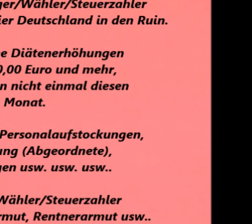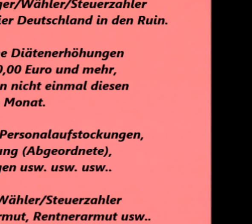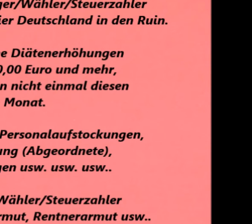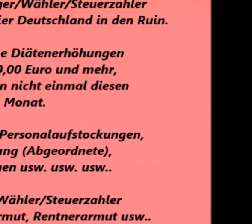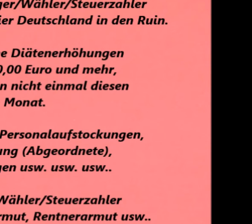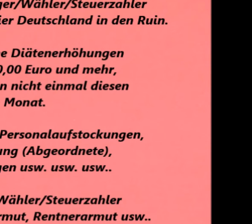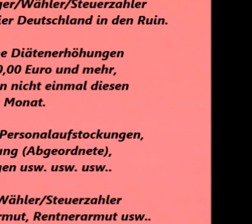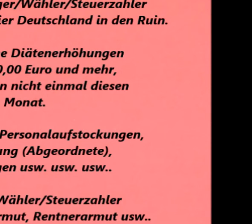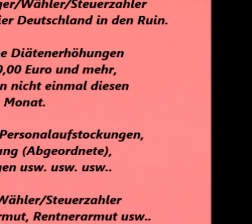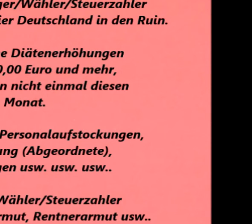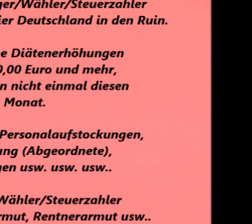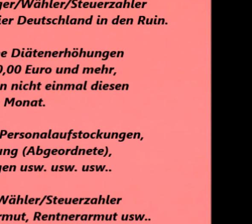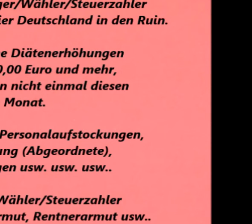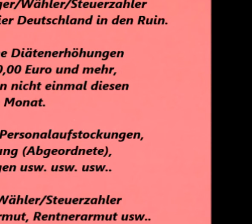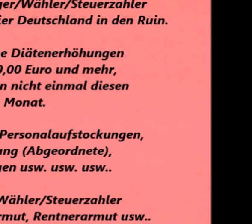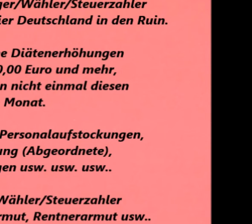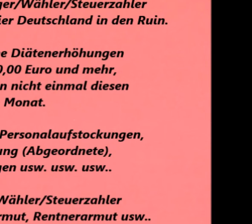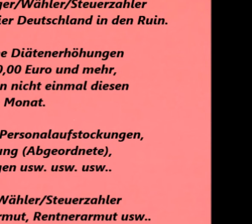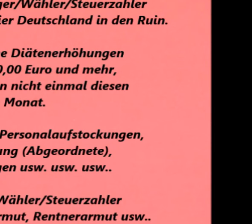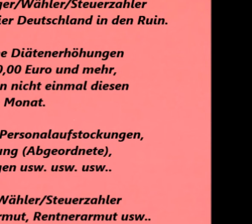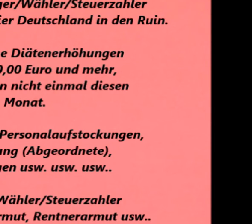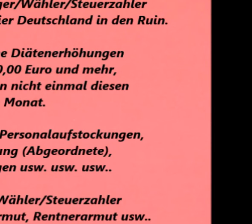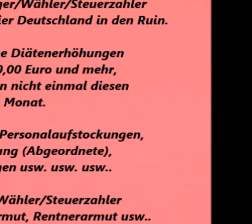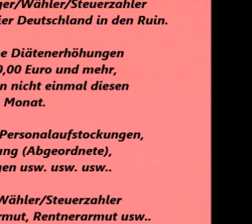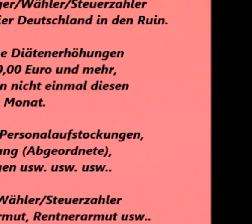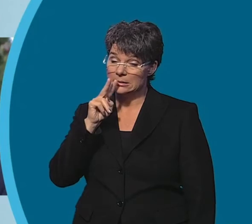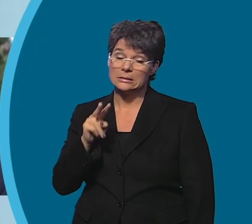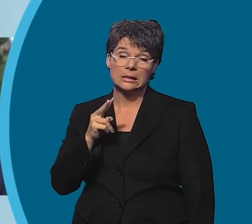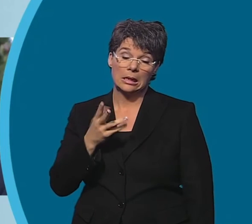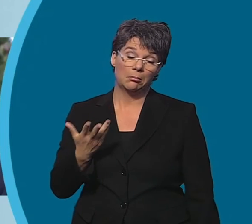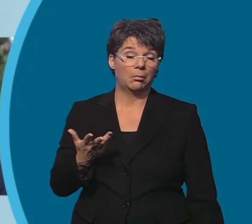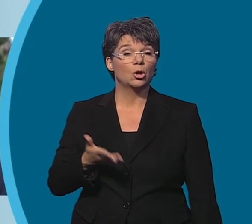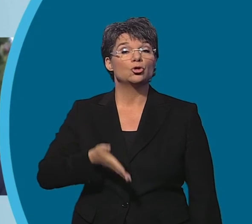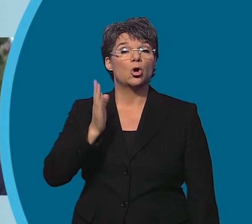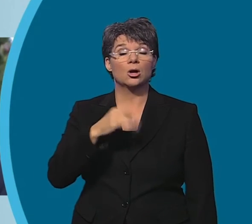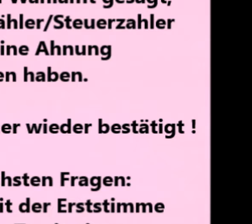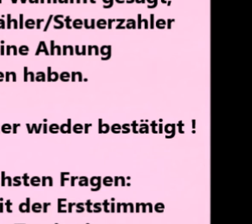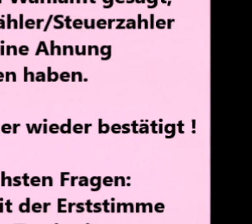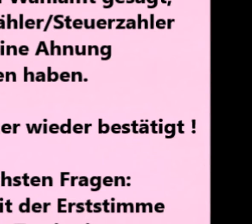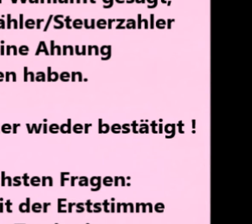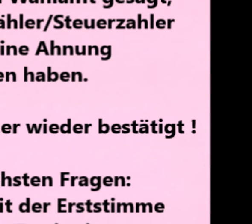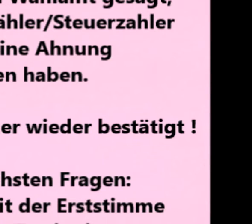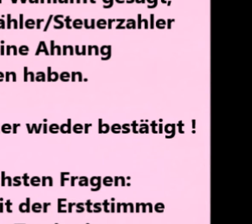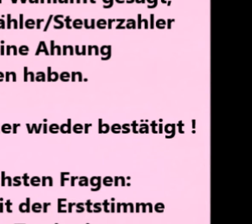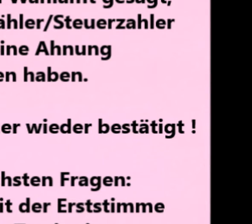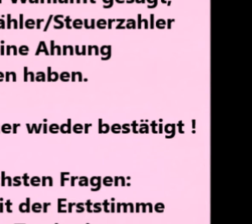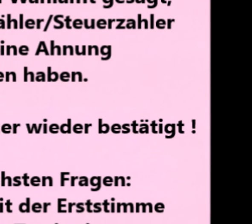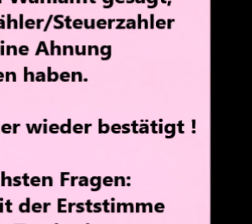Eine reine Wählerverarsche.